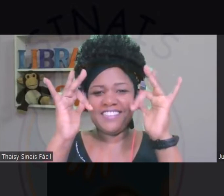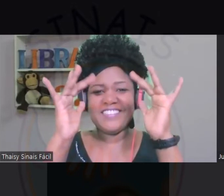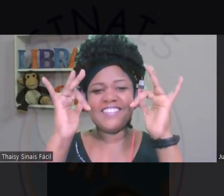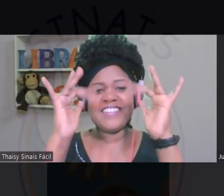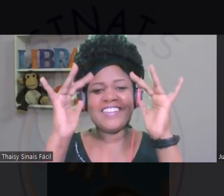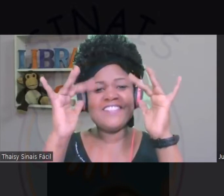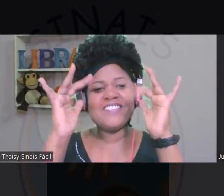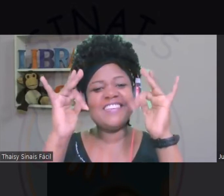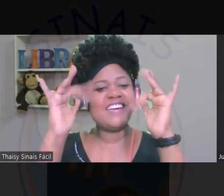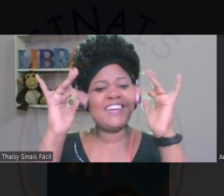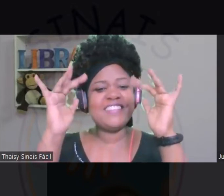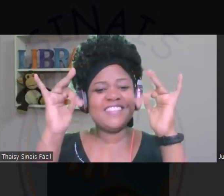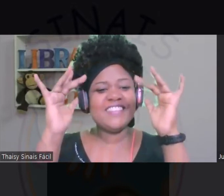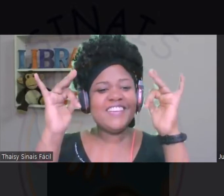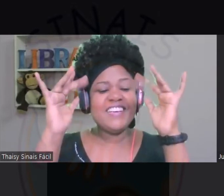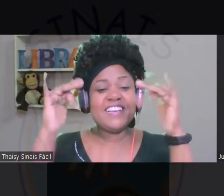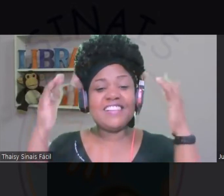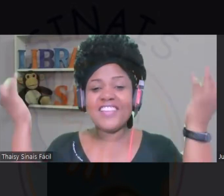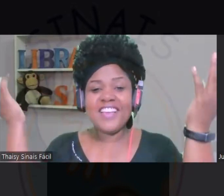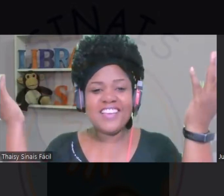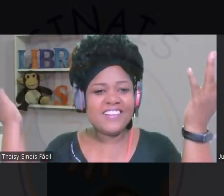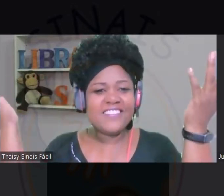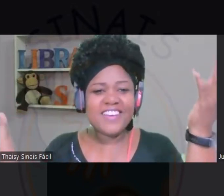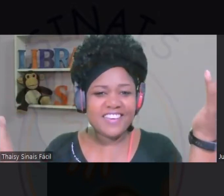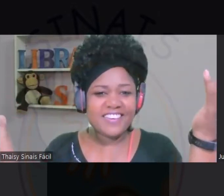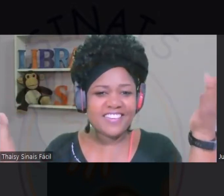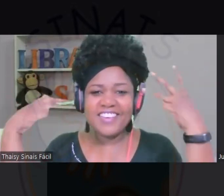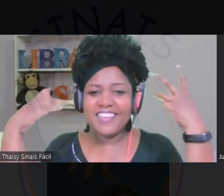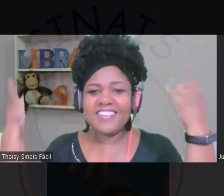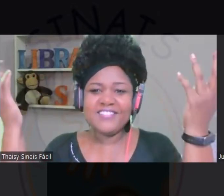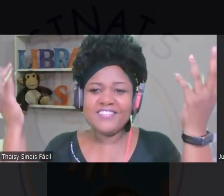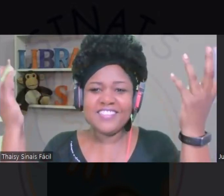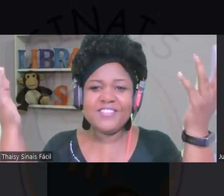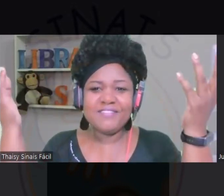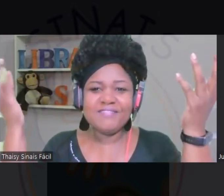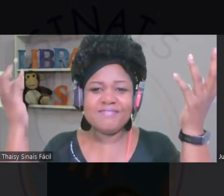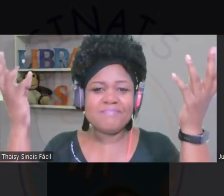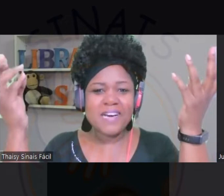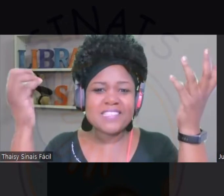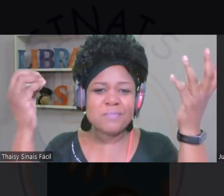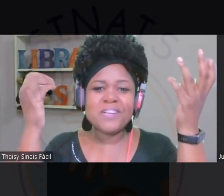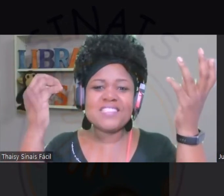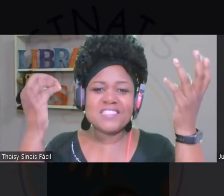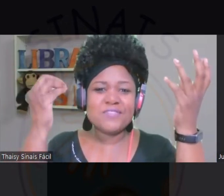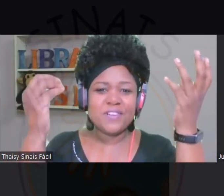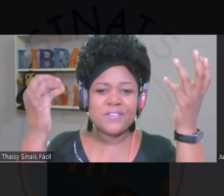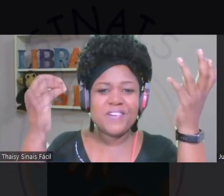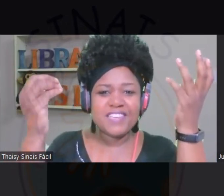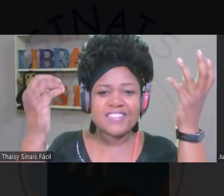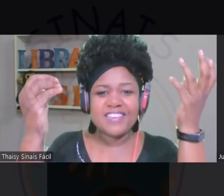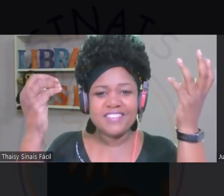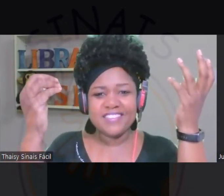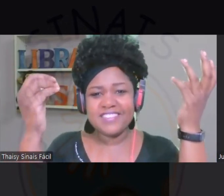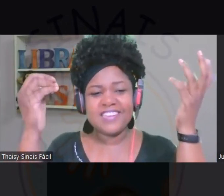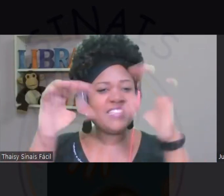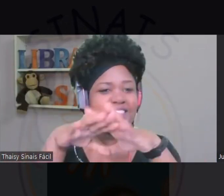namorado. Então, quem que não erra, quem que não passa por essas vergonhas na língua de sinais, não